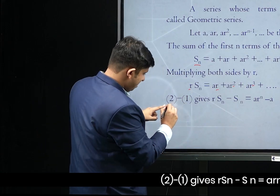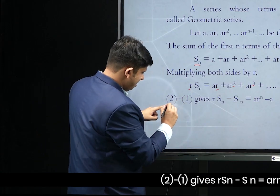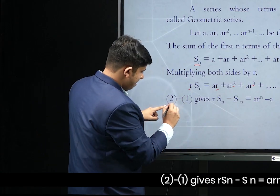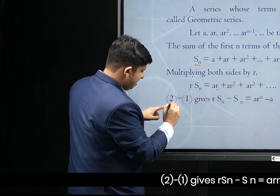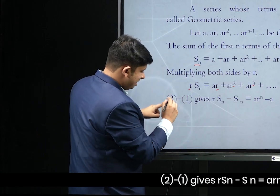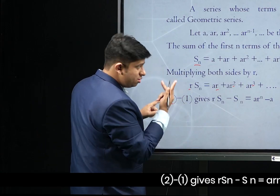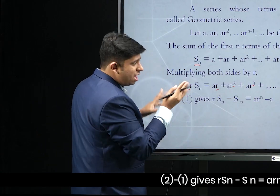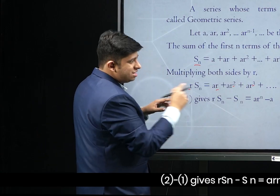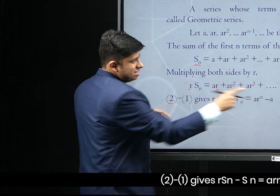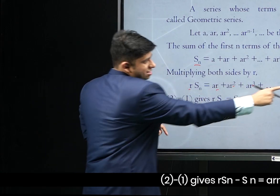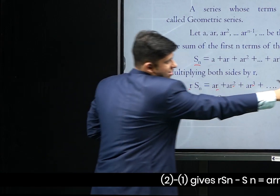n minus A.